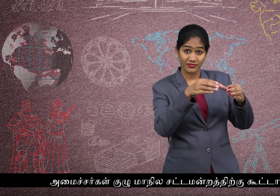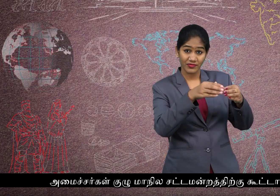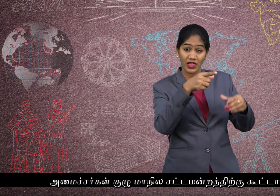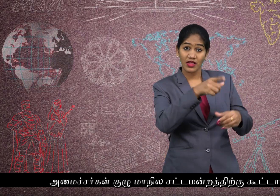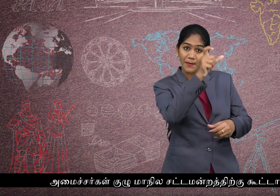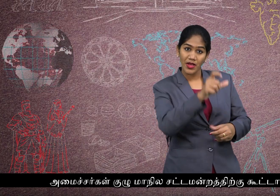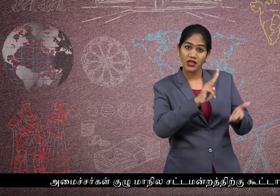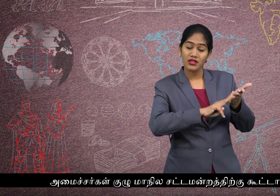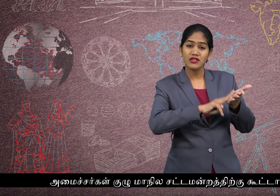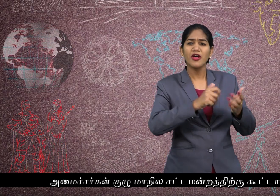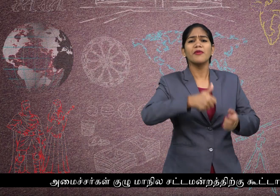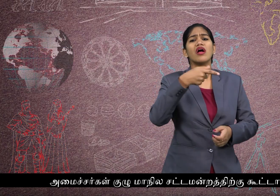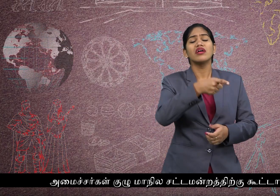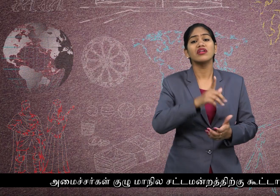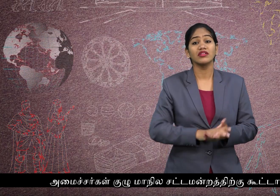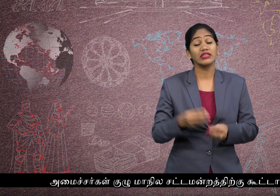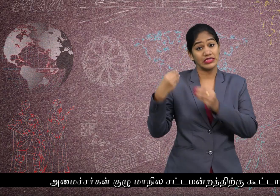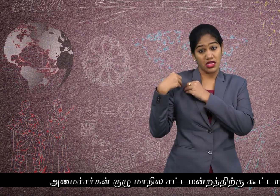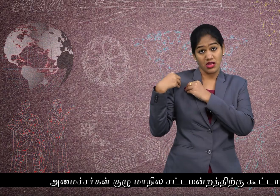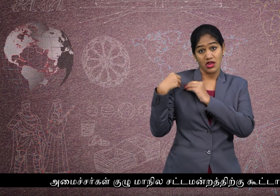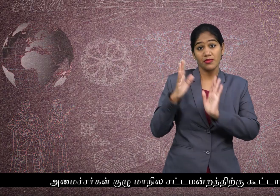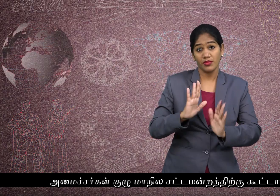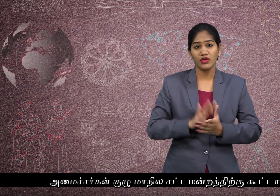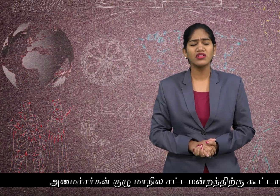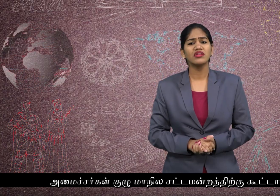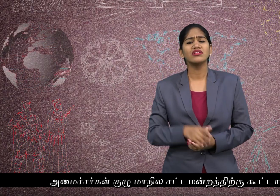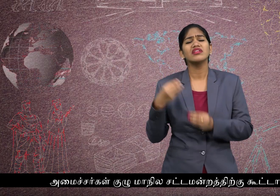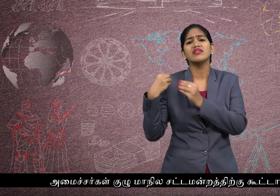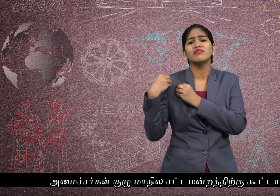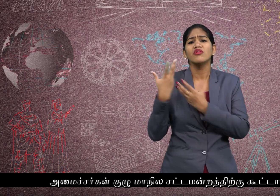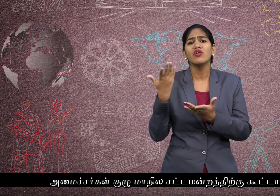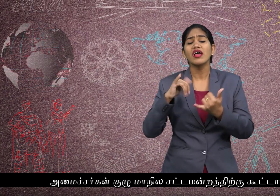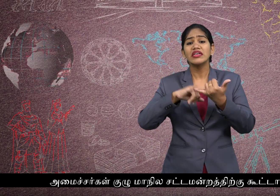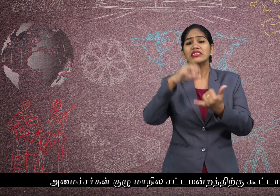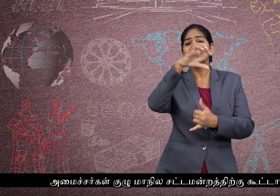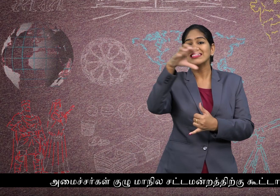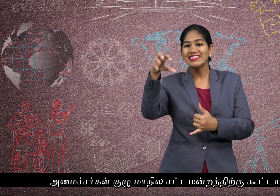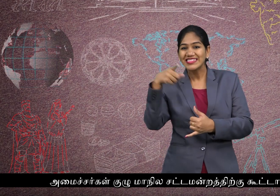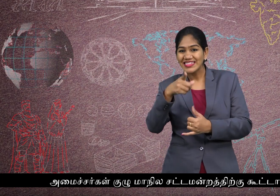அமைச்சர்கள் குழு மாநில சட்டமன்றத்திற்கு கூட்டாக பொறுப்பாகும்.